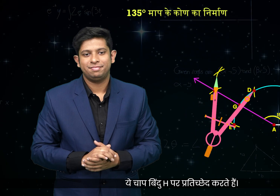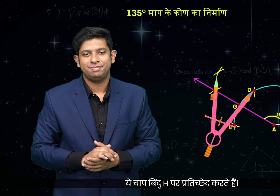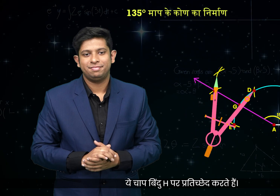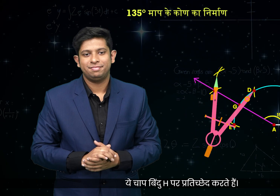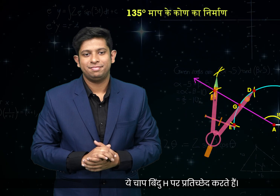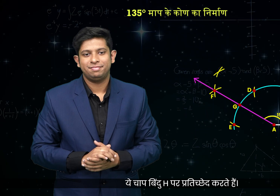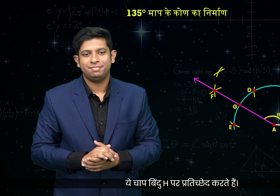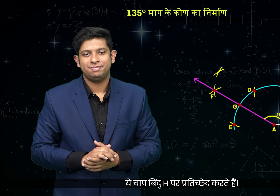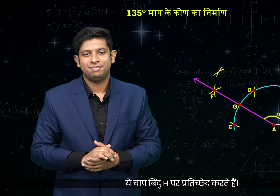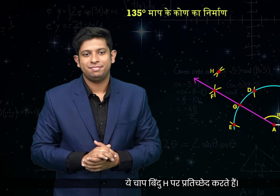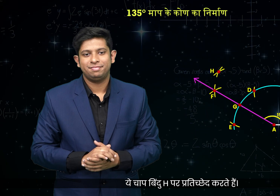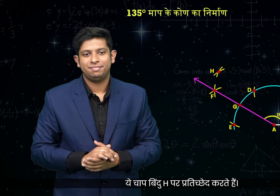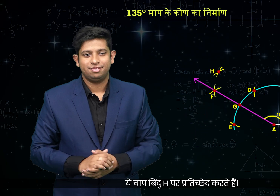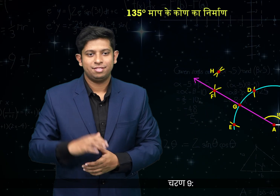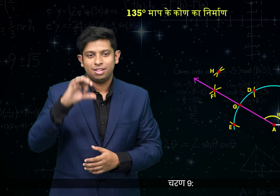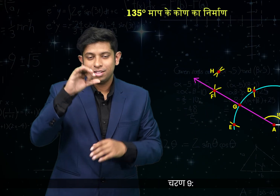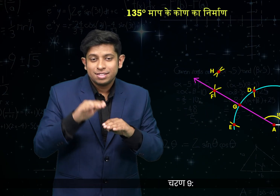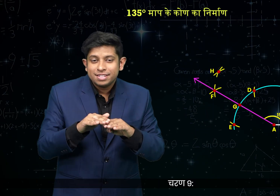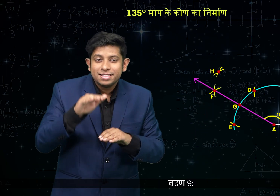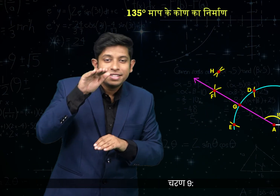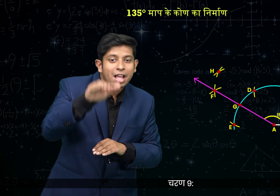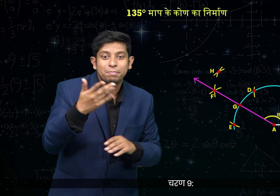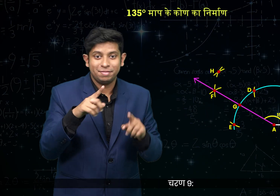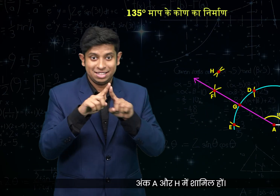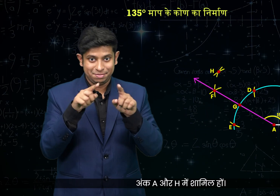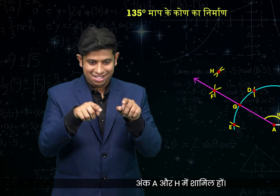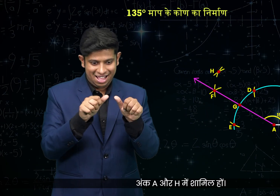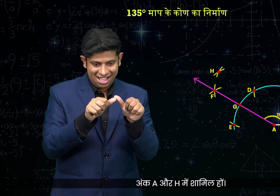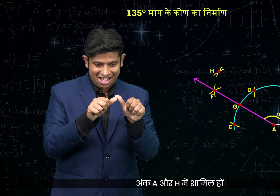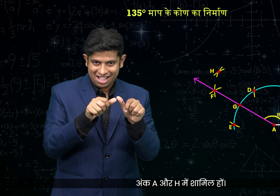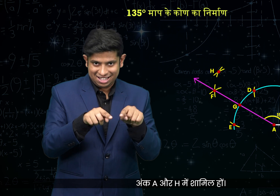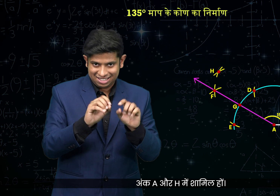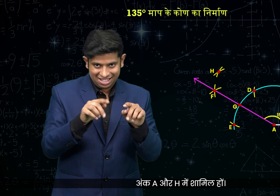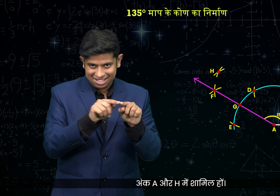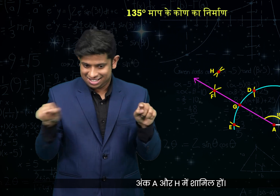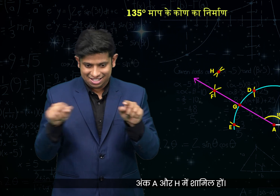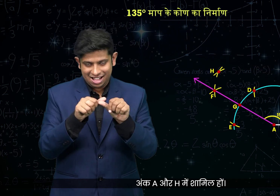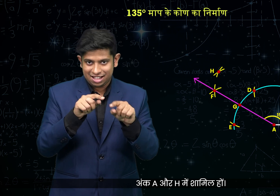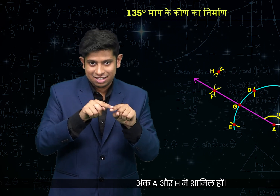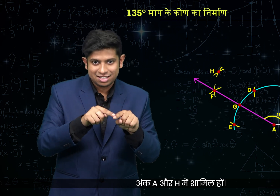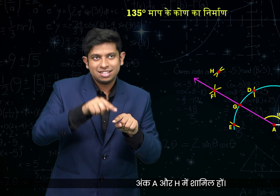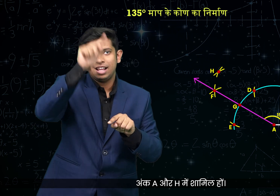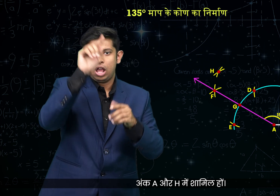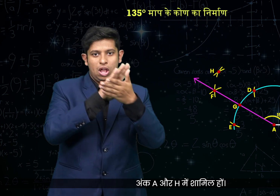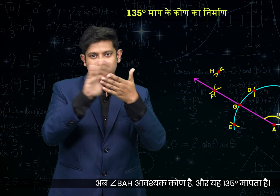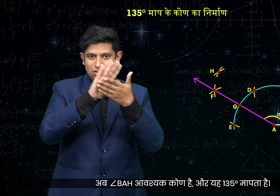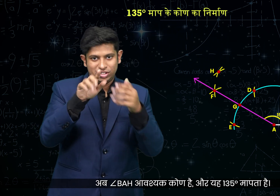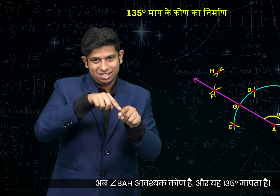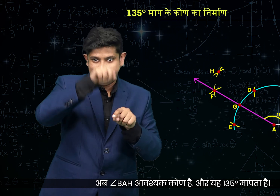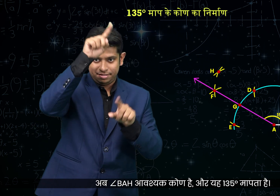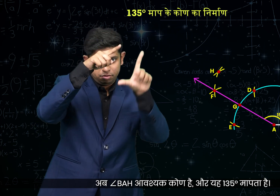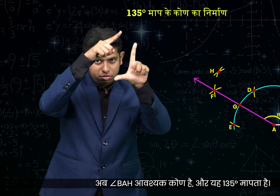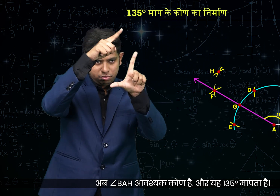पर प्रतिच्छेदित करते हैं। चरण 9 आंख A और H में शामिल हो।